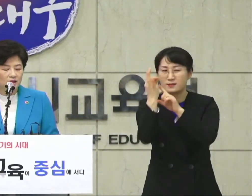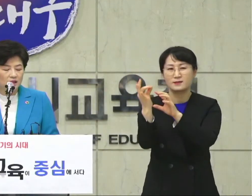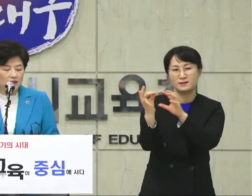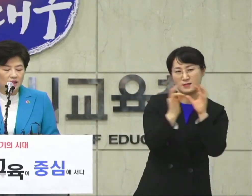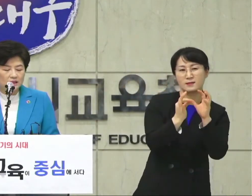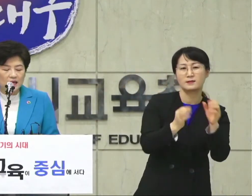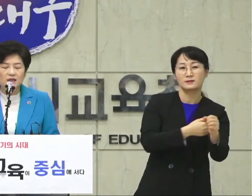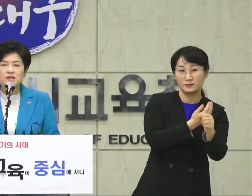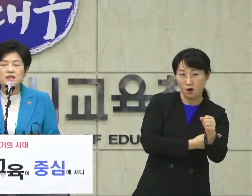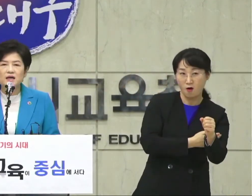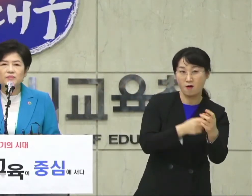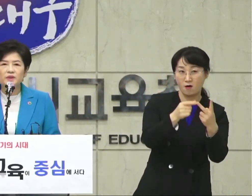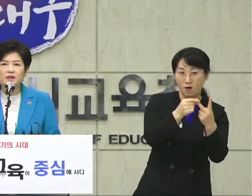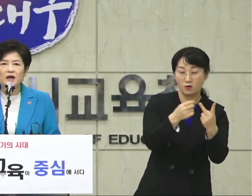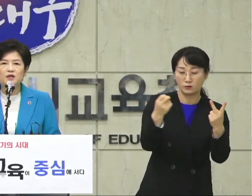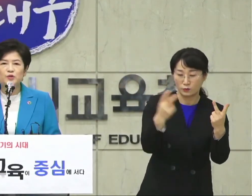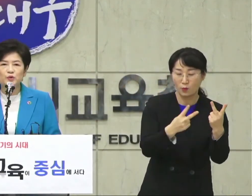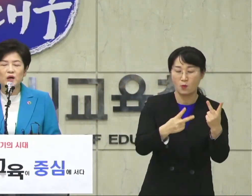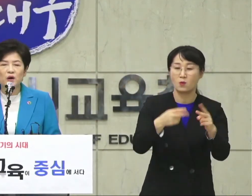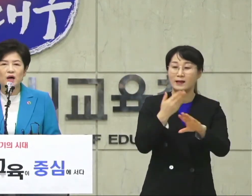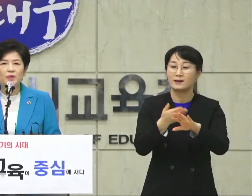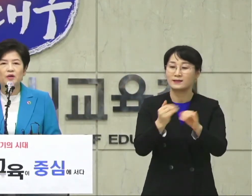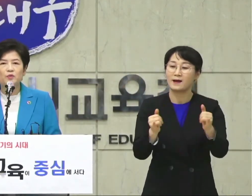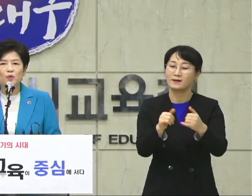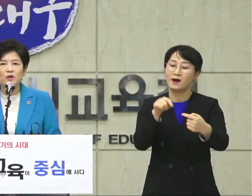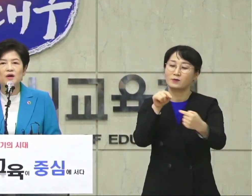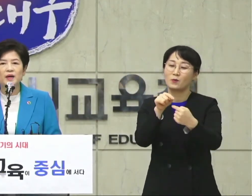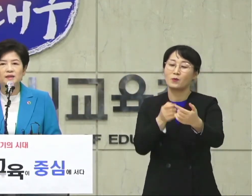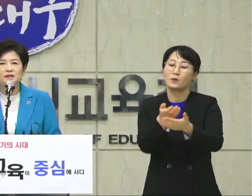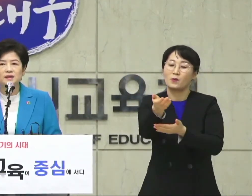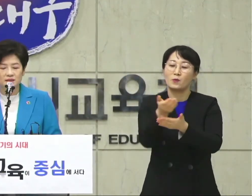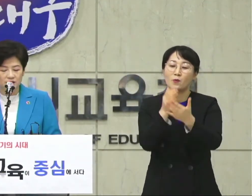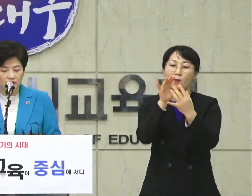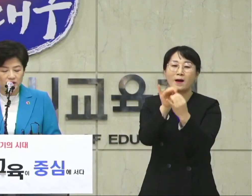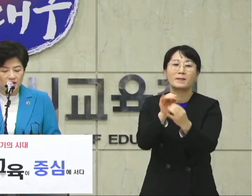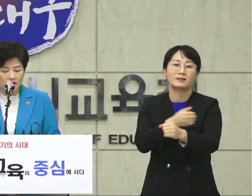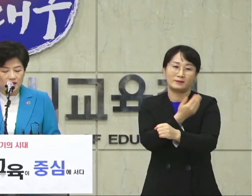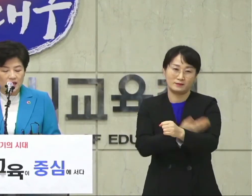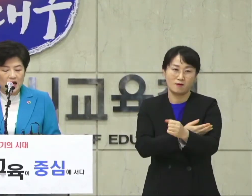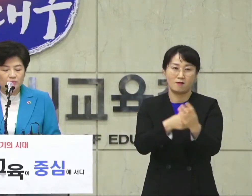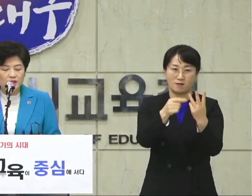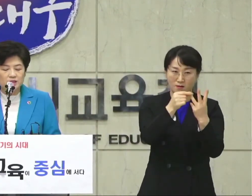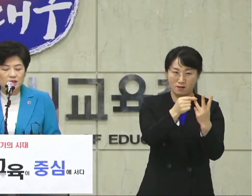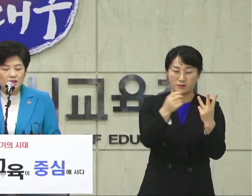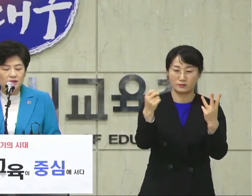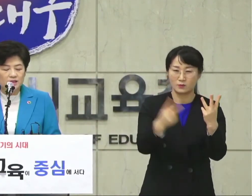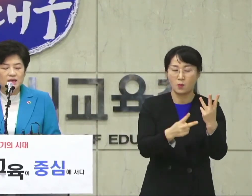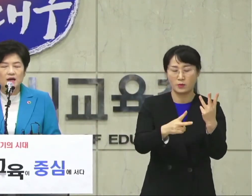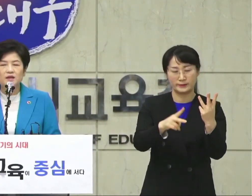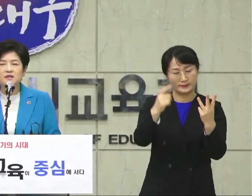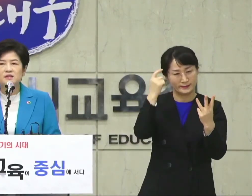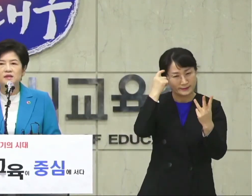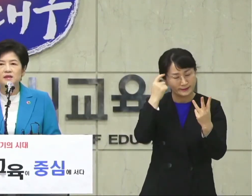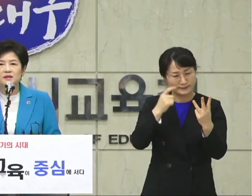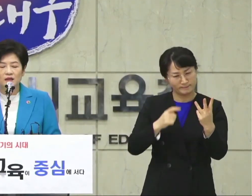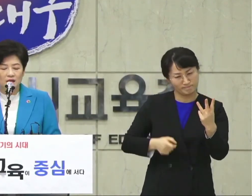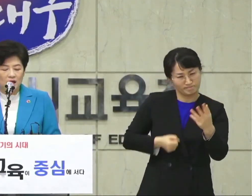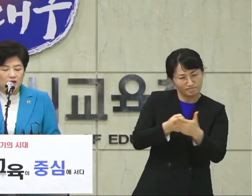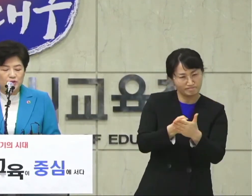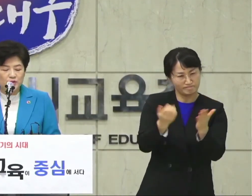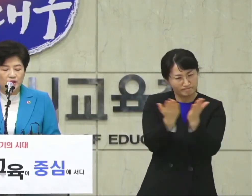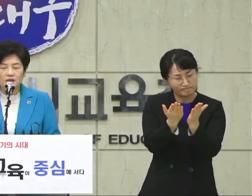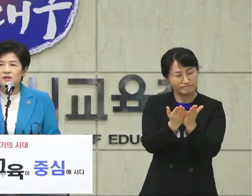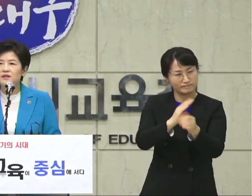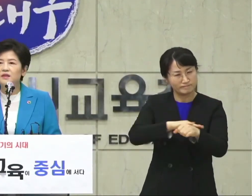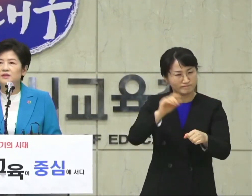활용하는 능력, 다른 사람들과 소통하며 공감하는 능력, 합리적인